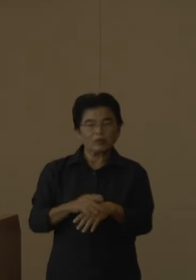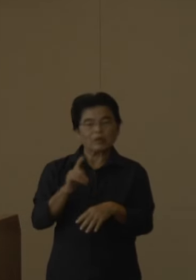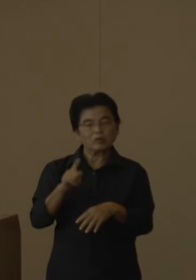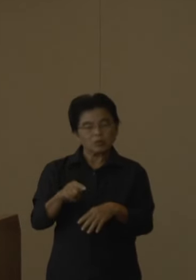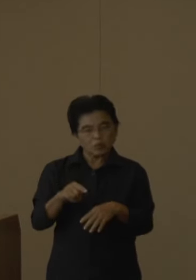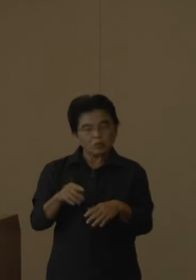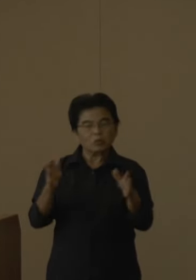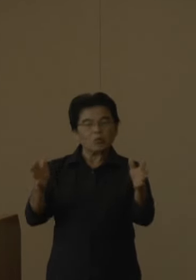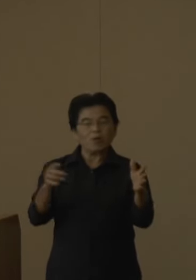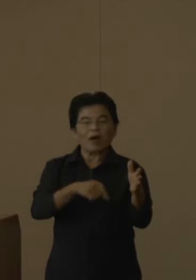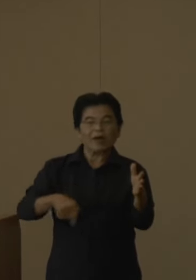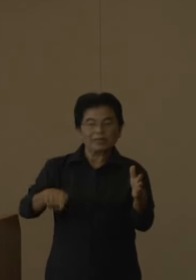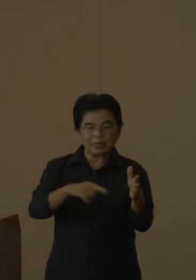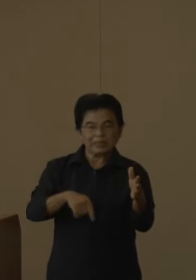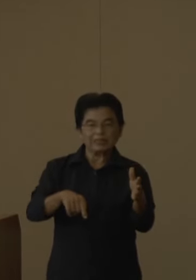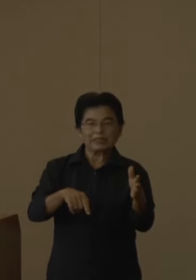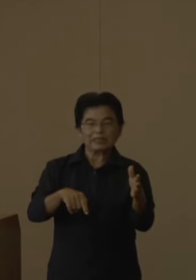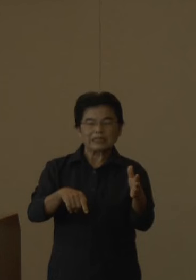に